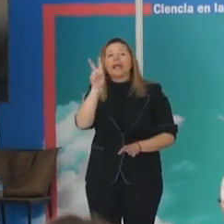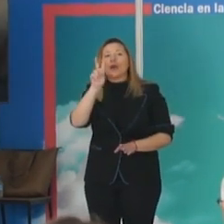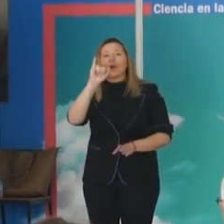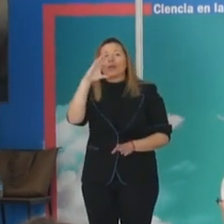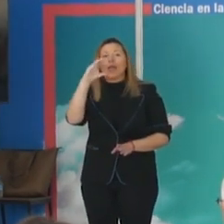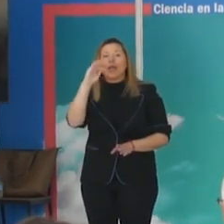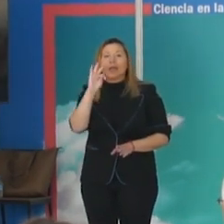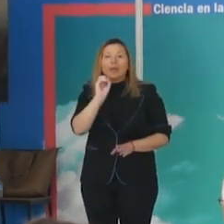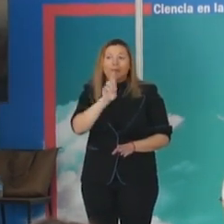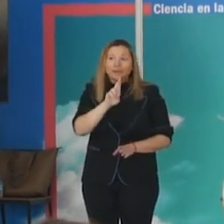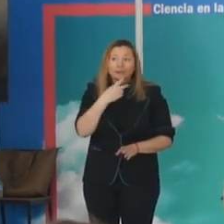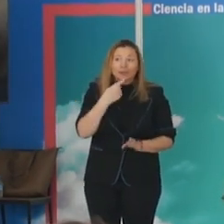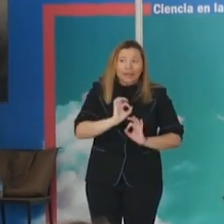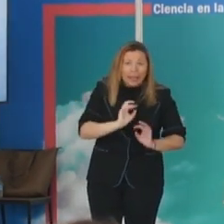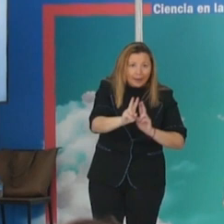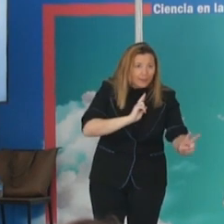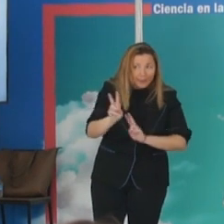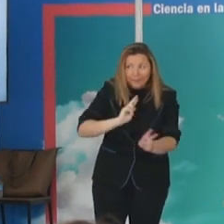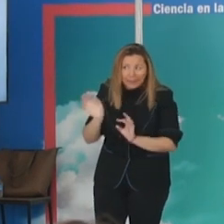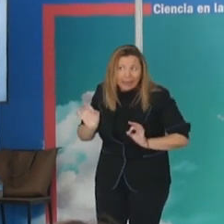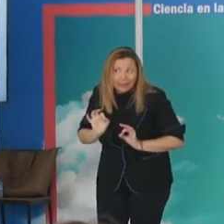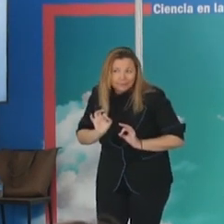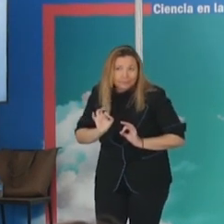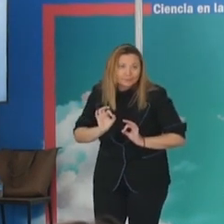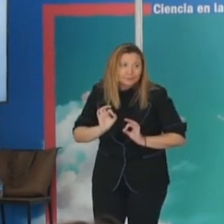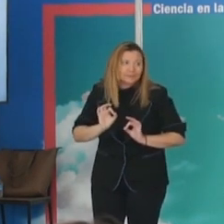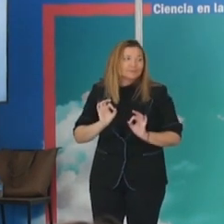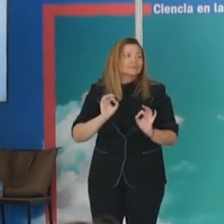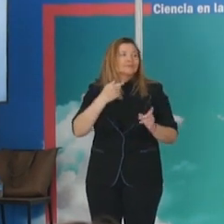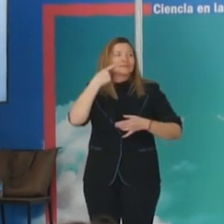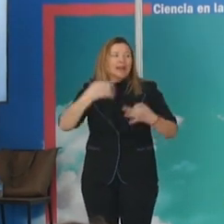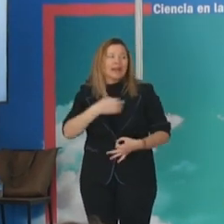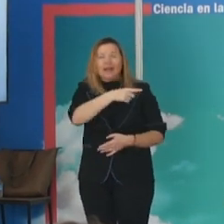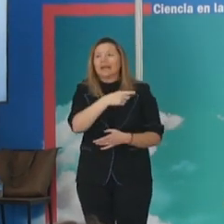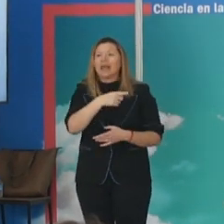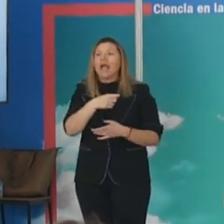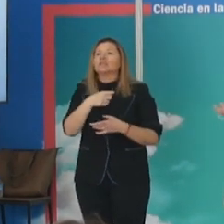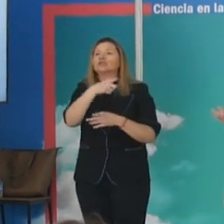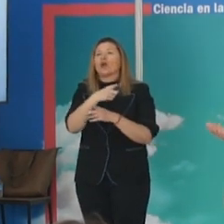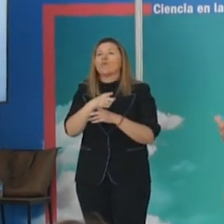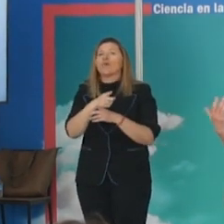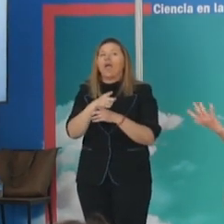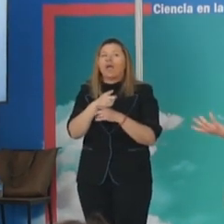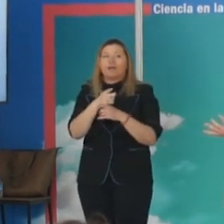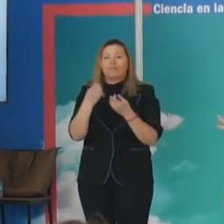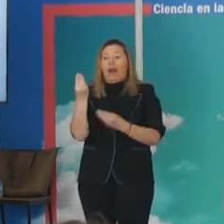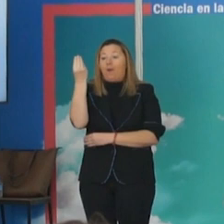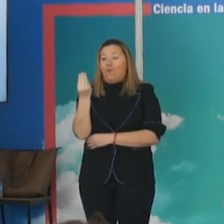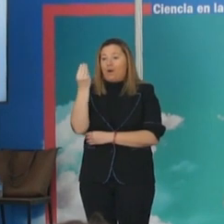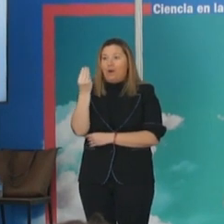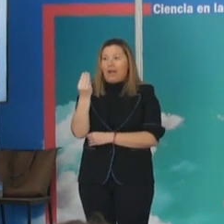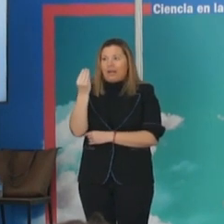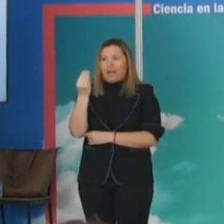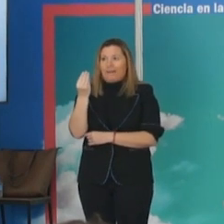¿Tú tampoco te animas? Bien, bien, pues ¿qué tenemos aquí? En realidad ha tenido lugar una reacción química. Todo el mundo sabe que para una reacción